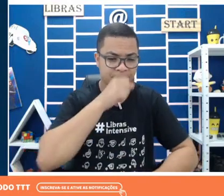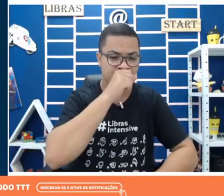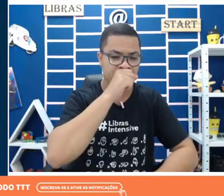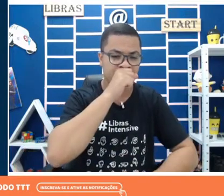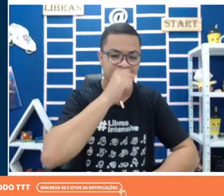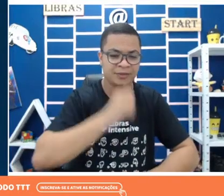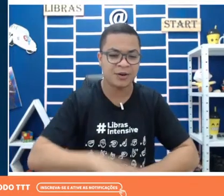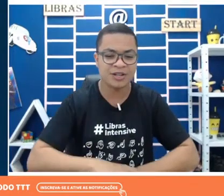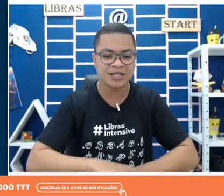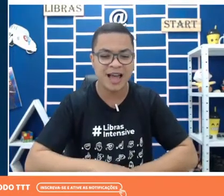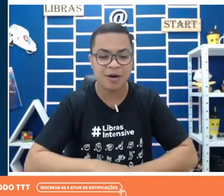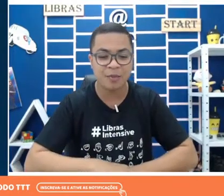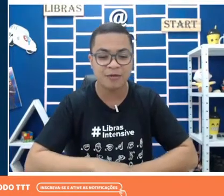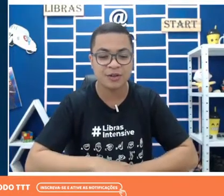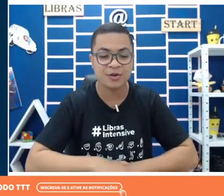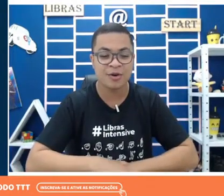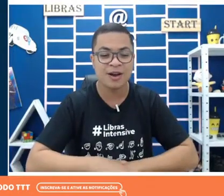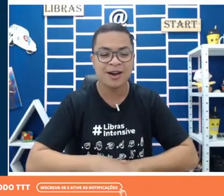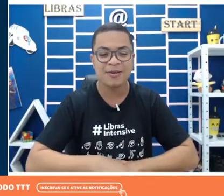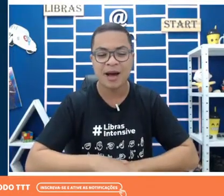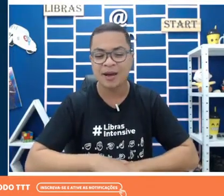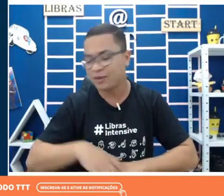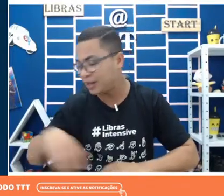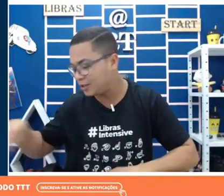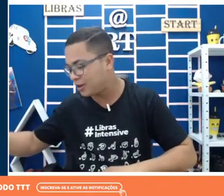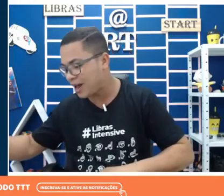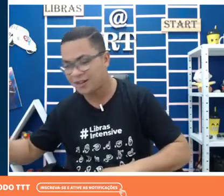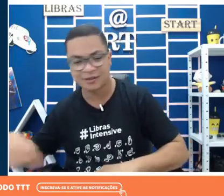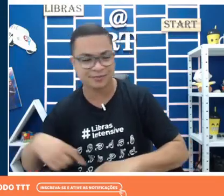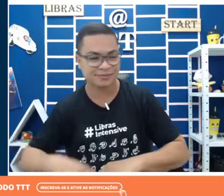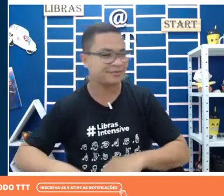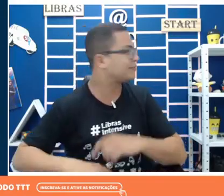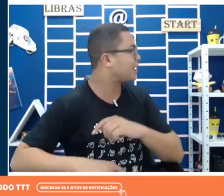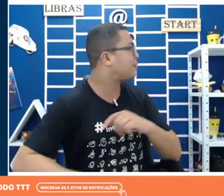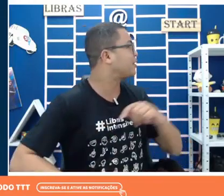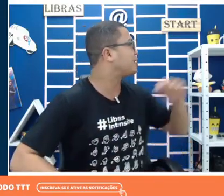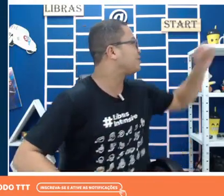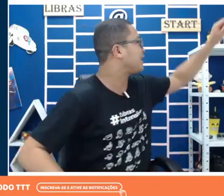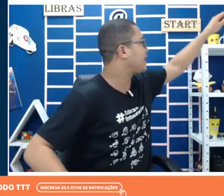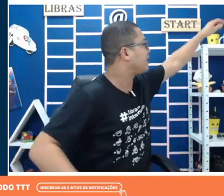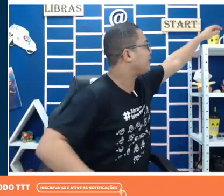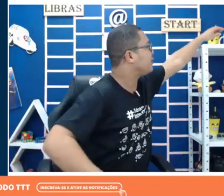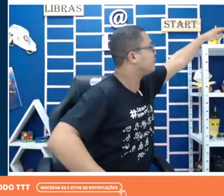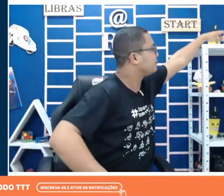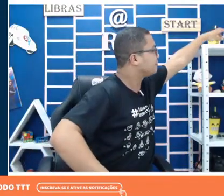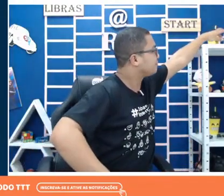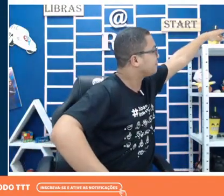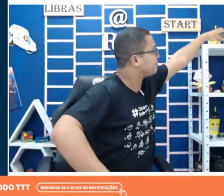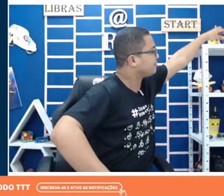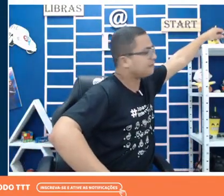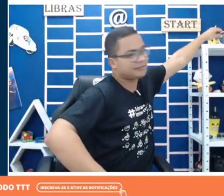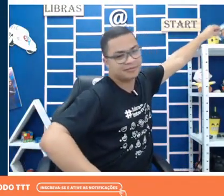Mas, onde está a água, professor? Mário, tá aqui do lado. É porque eu deixei minha caneca aqui, ó.